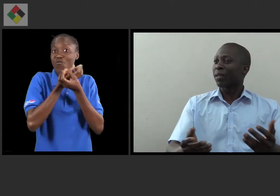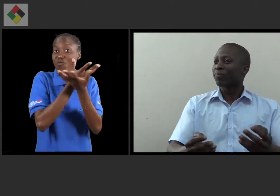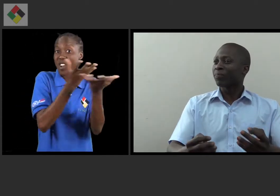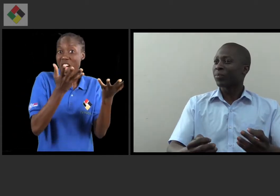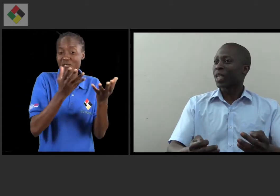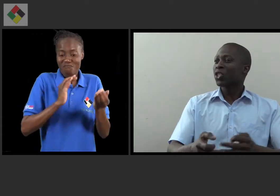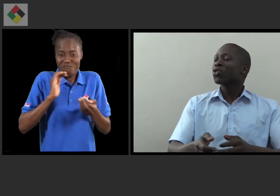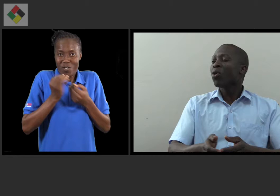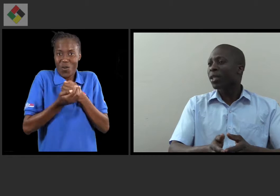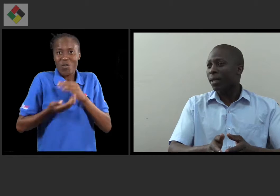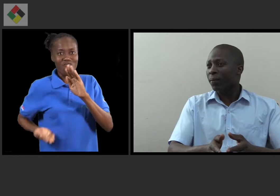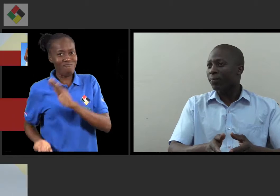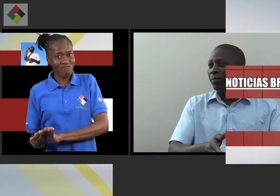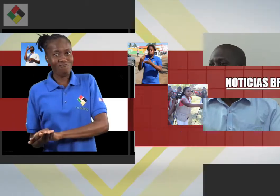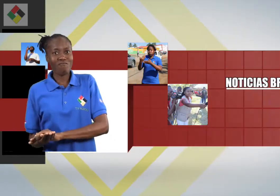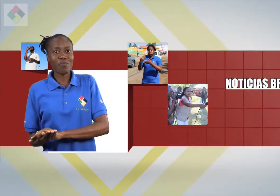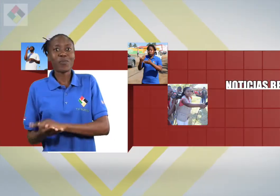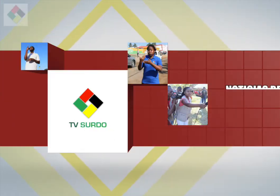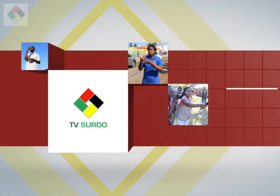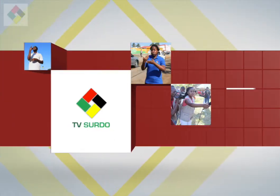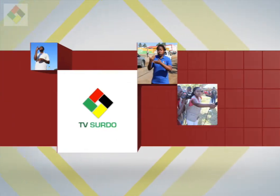divulgar. Eles respondem.